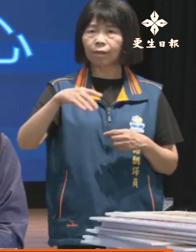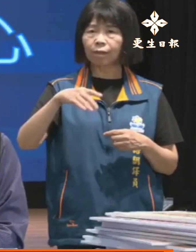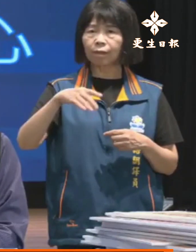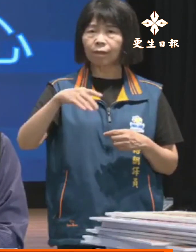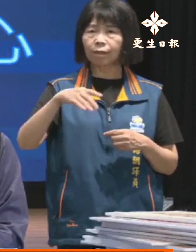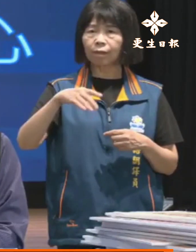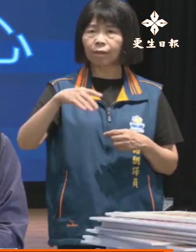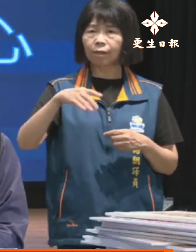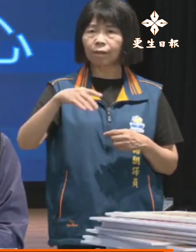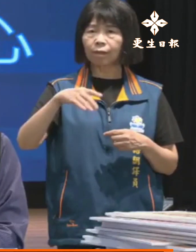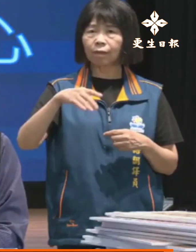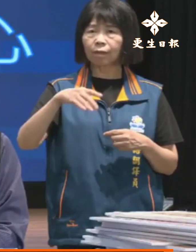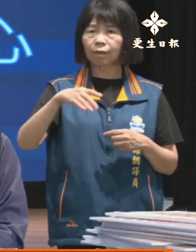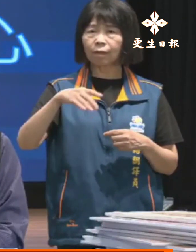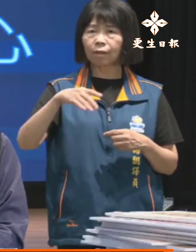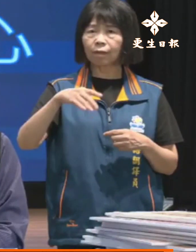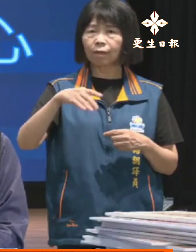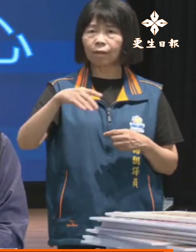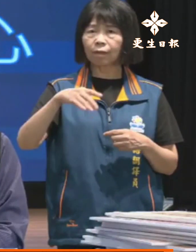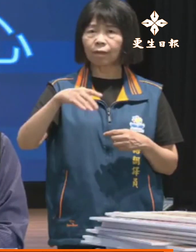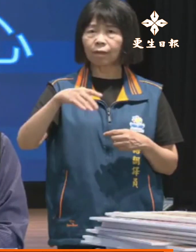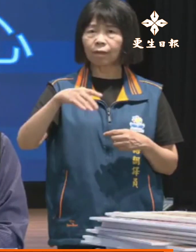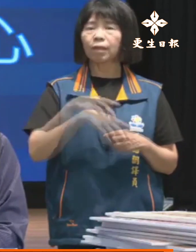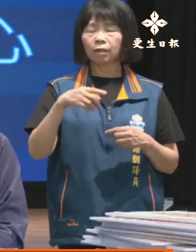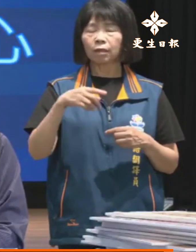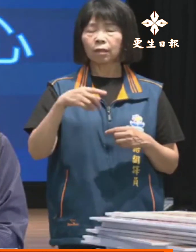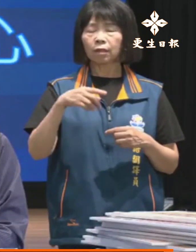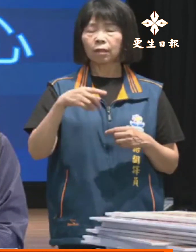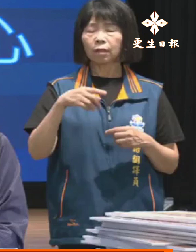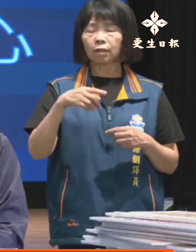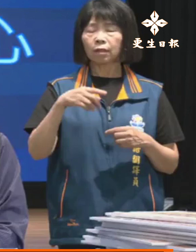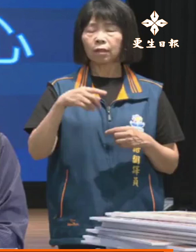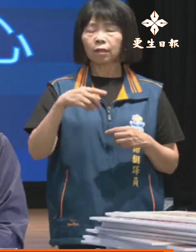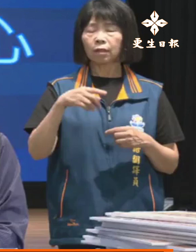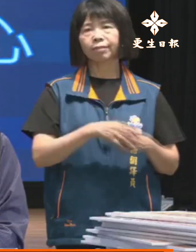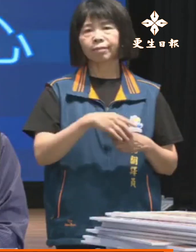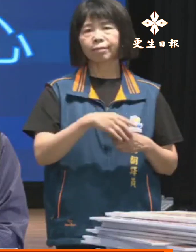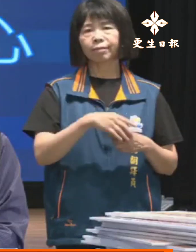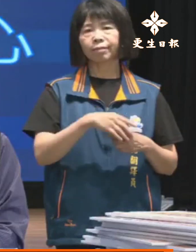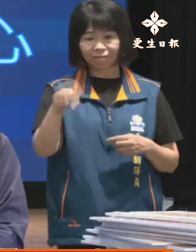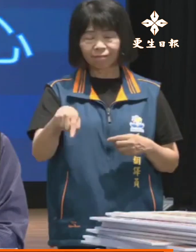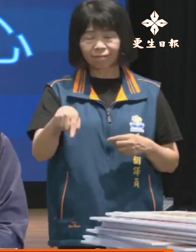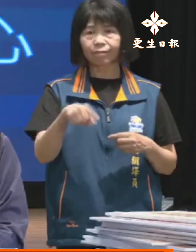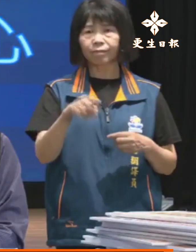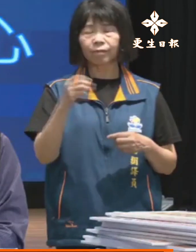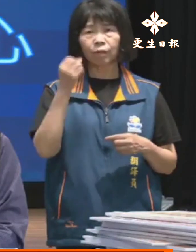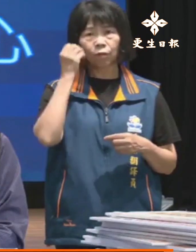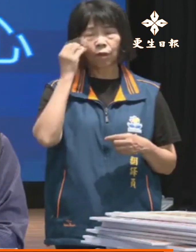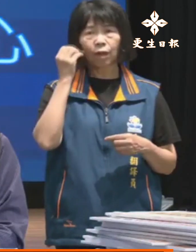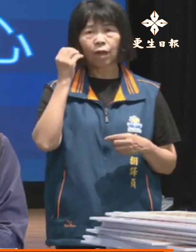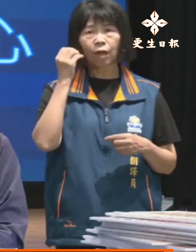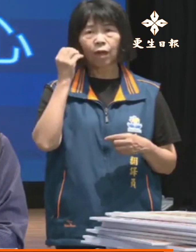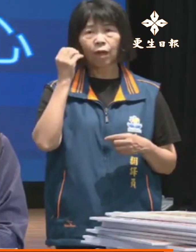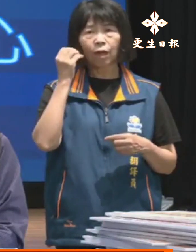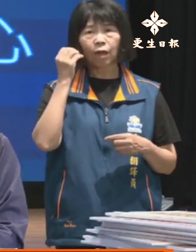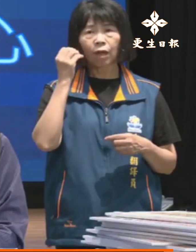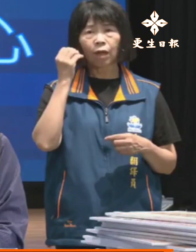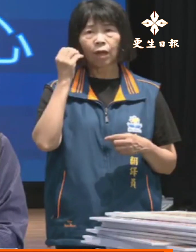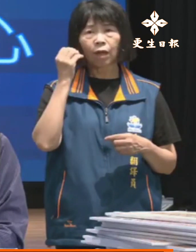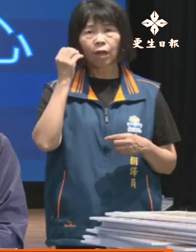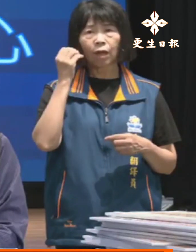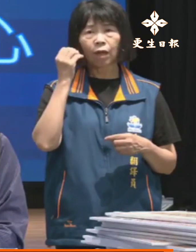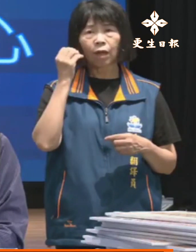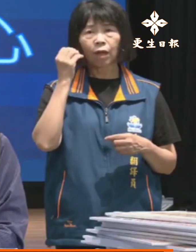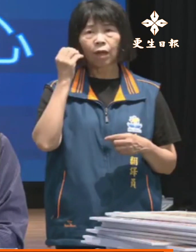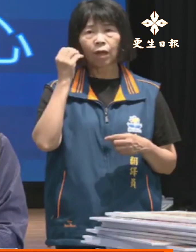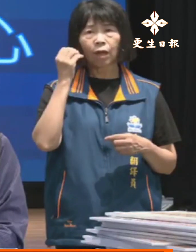地方都是由国军花莲总院来负责他们的一些防疫的任务。所以当有个案出现的时候，国军花莲